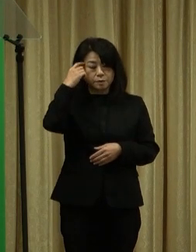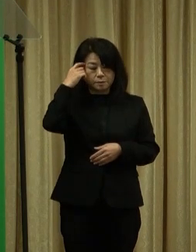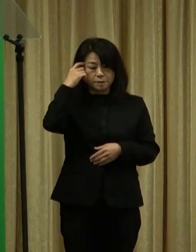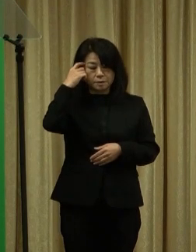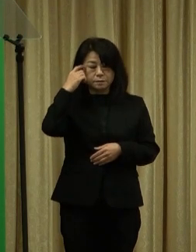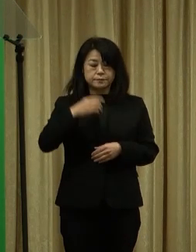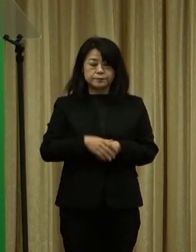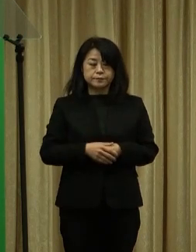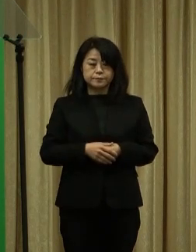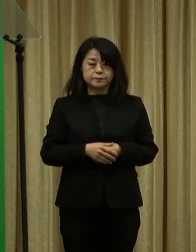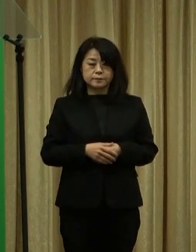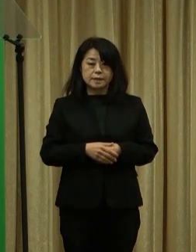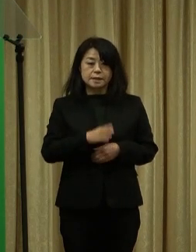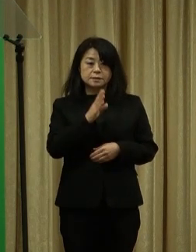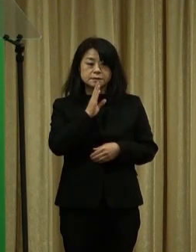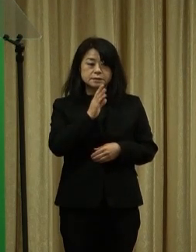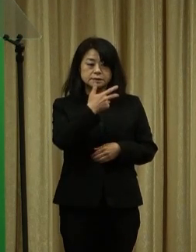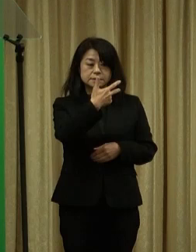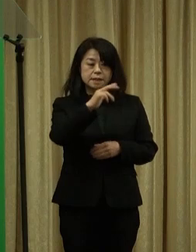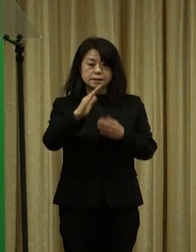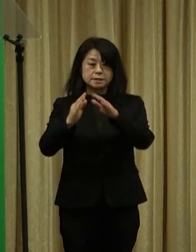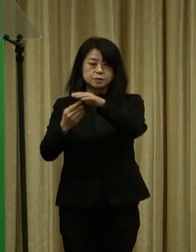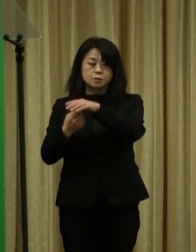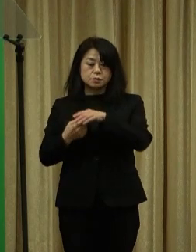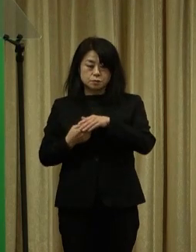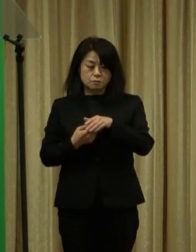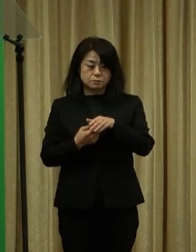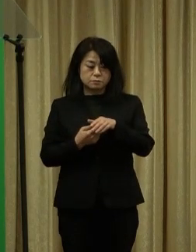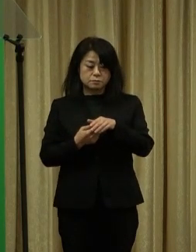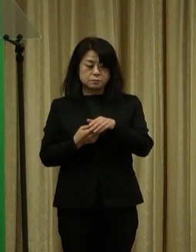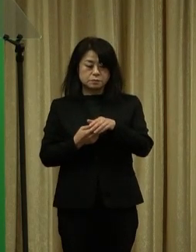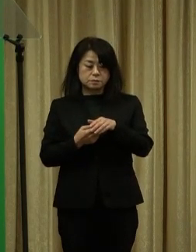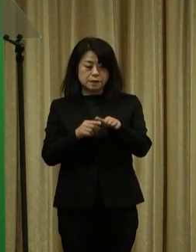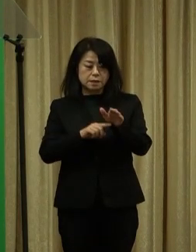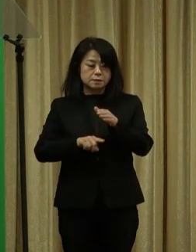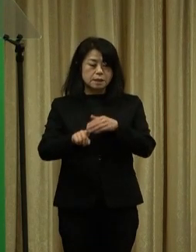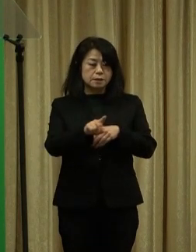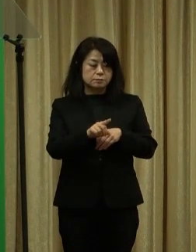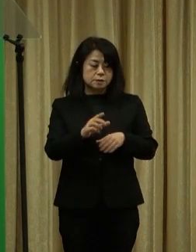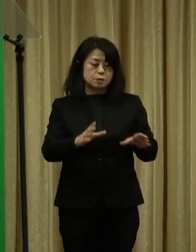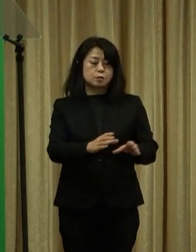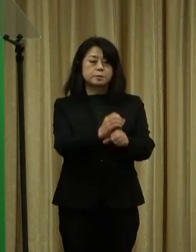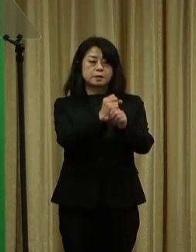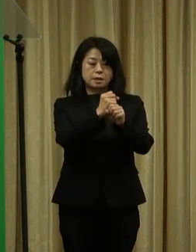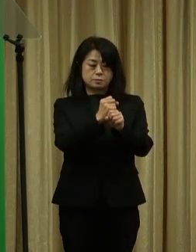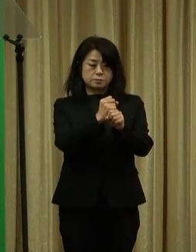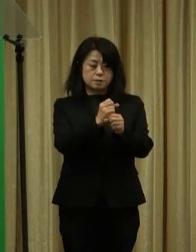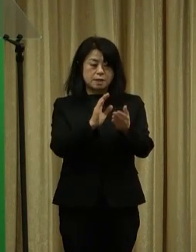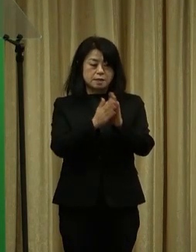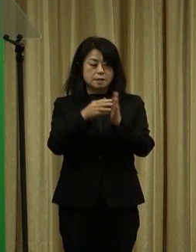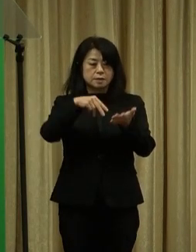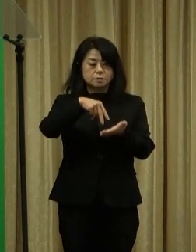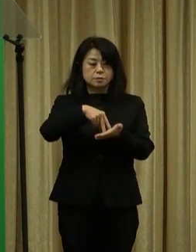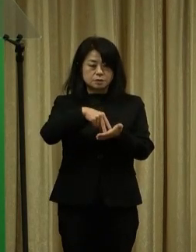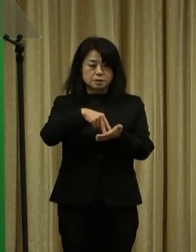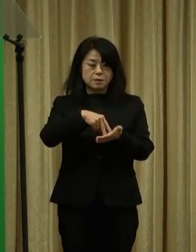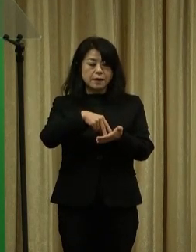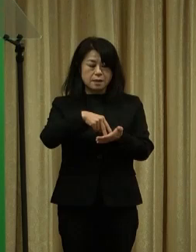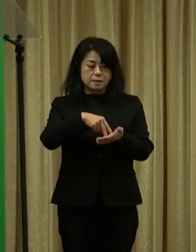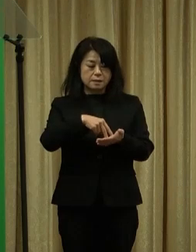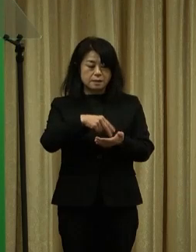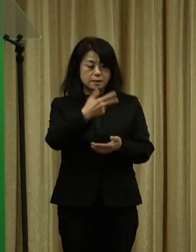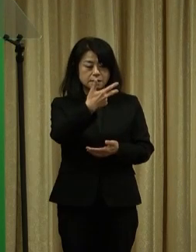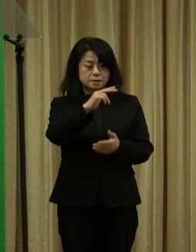実際にこれは市町村が前に出られて取りまとめられることなので、県としてはそれを市町村にしっかり